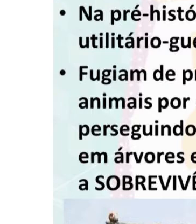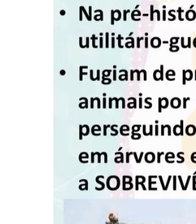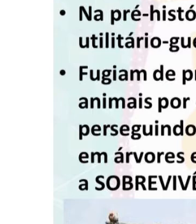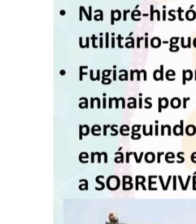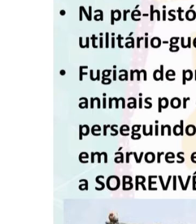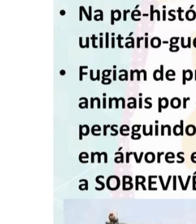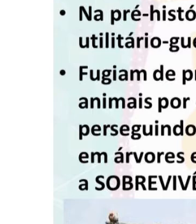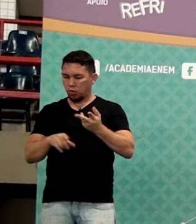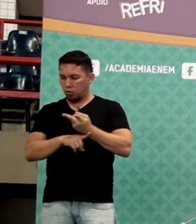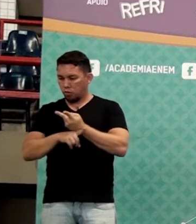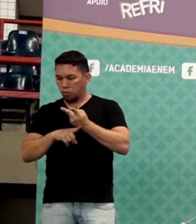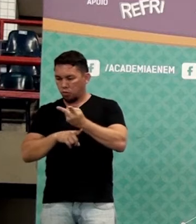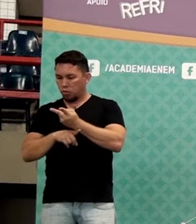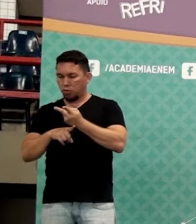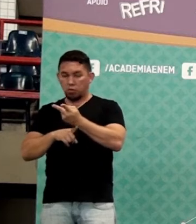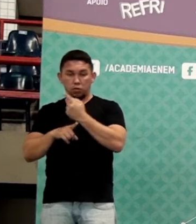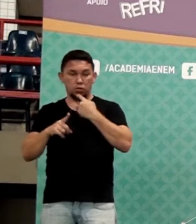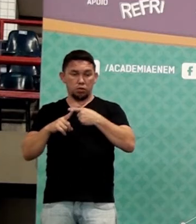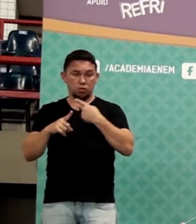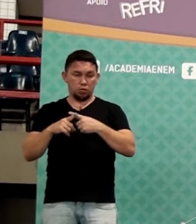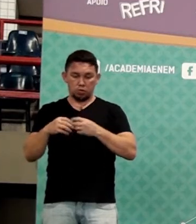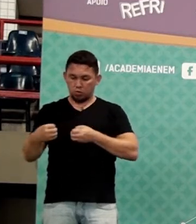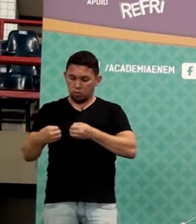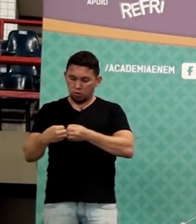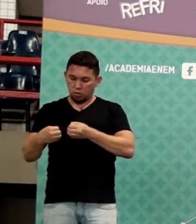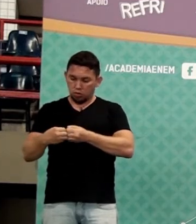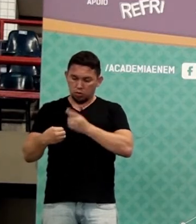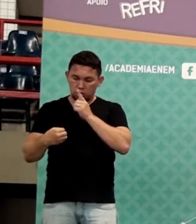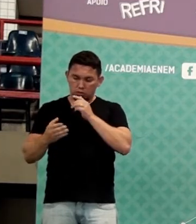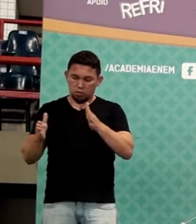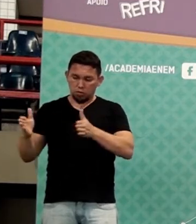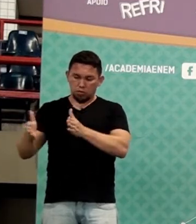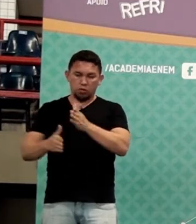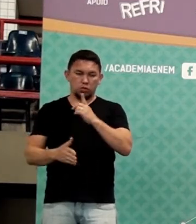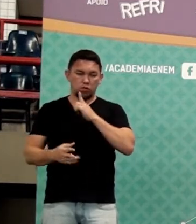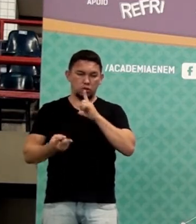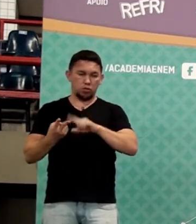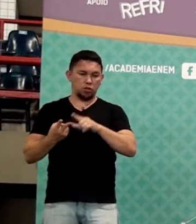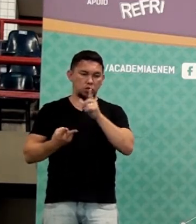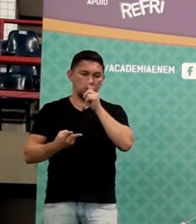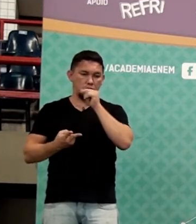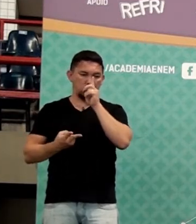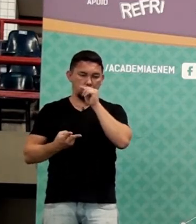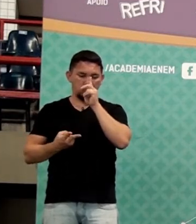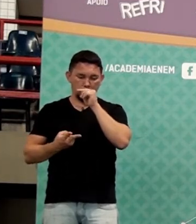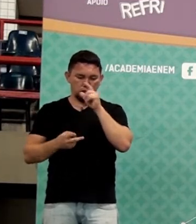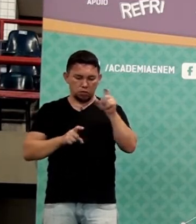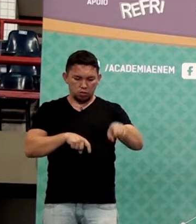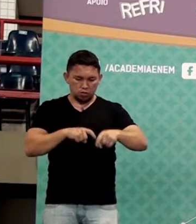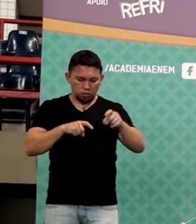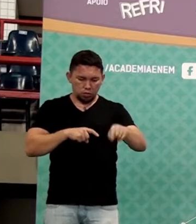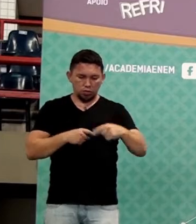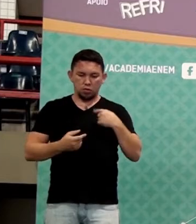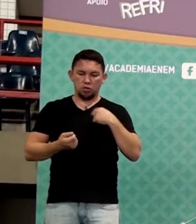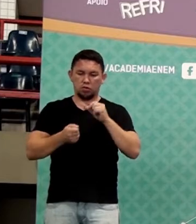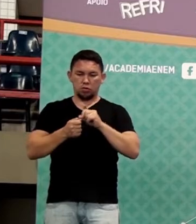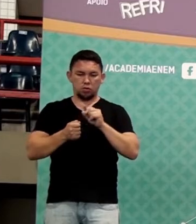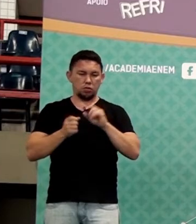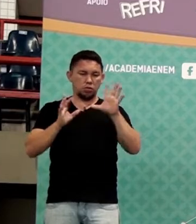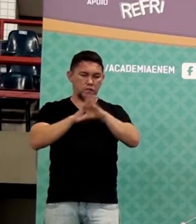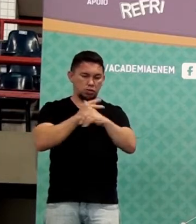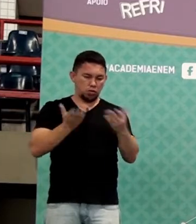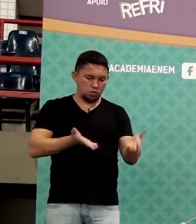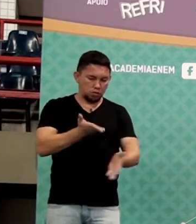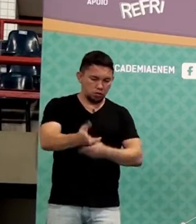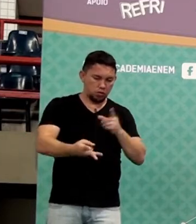buscava o rio? Porque morar perto do rio, você tem água para plantação, para criar um animal, para